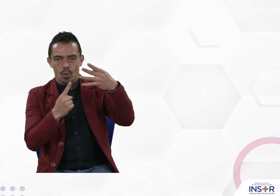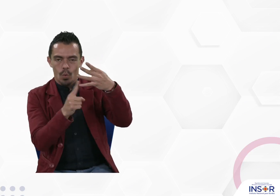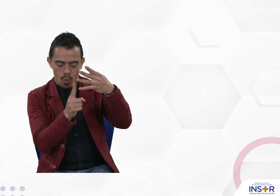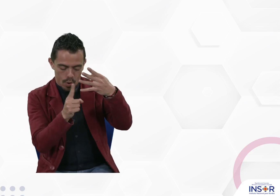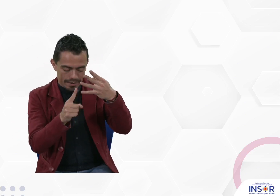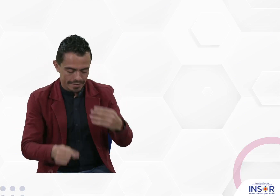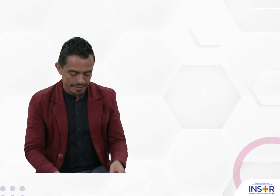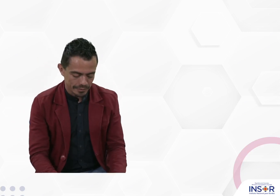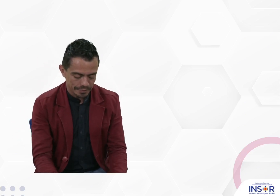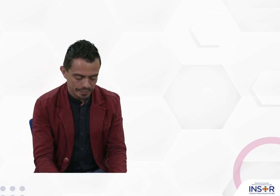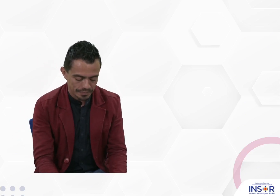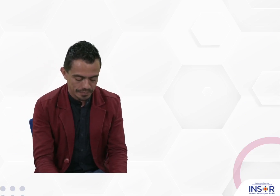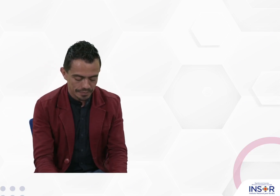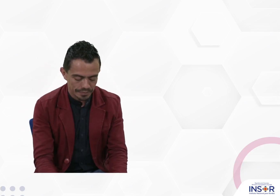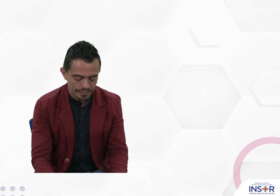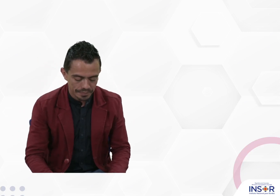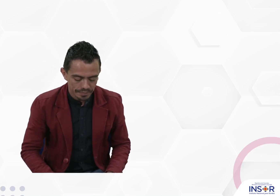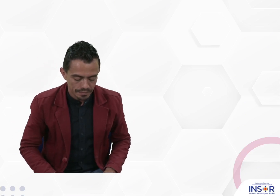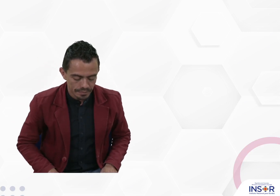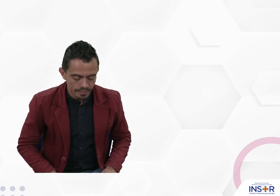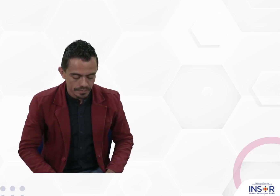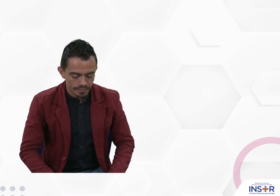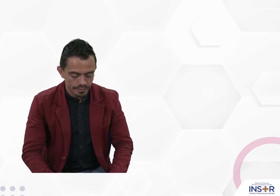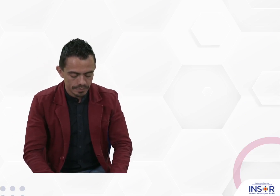nuestra cuarta pregunta,